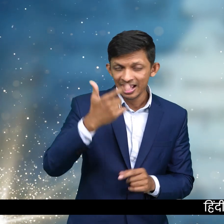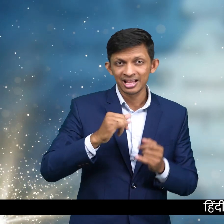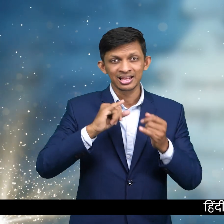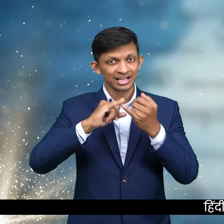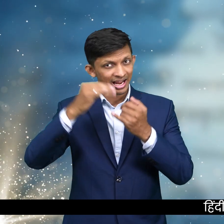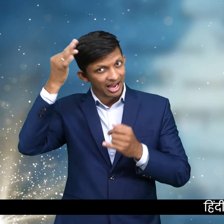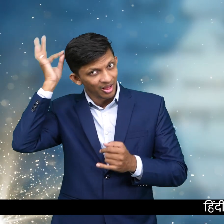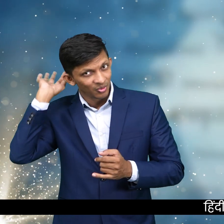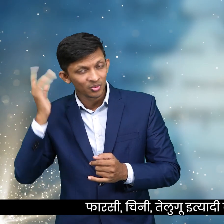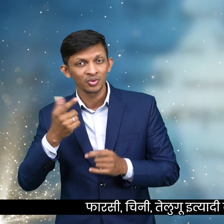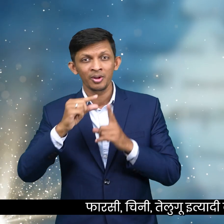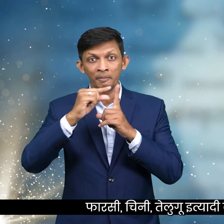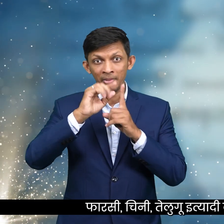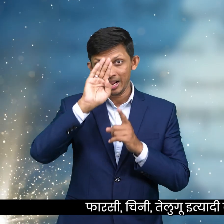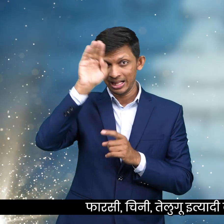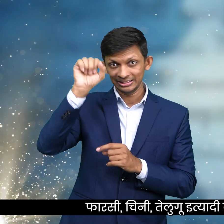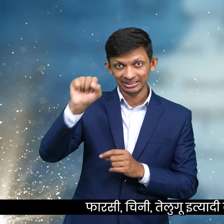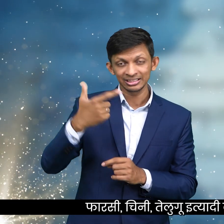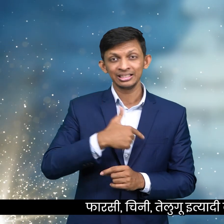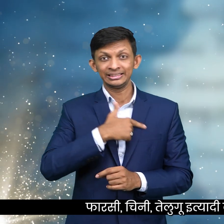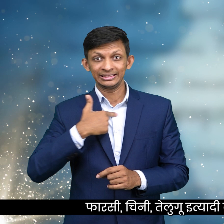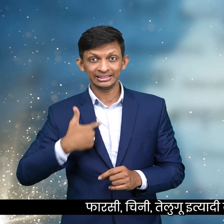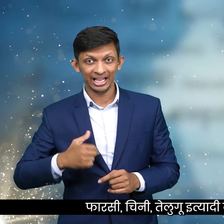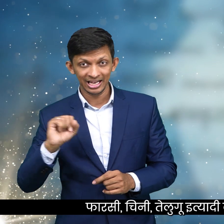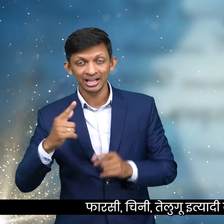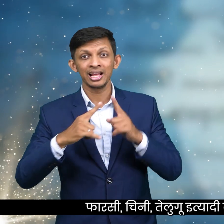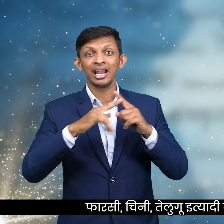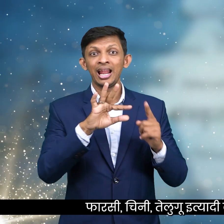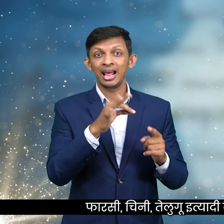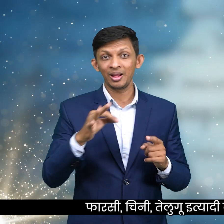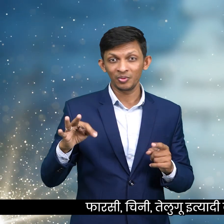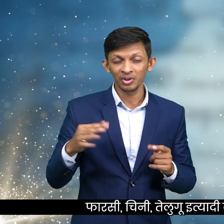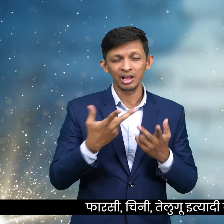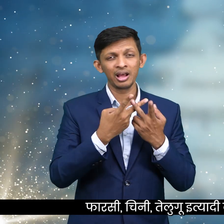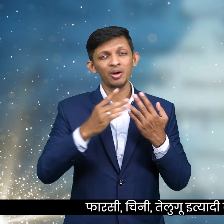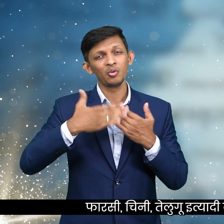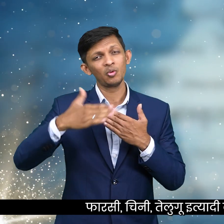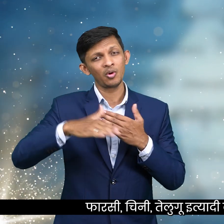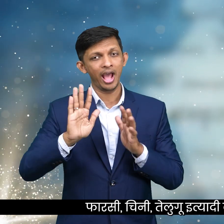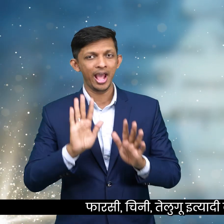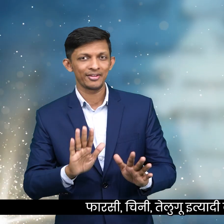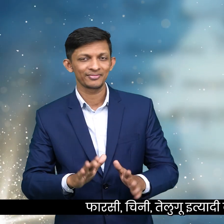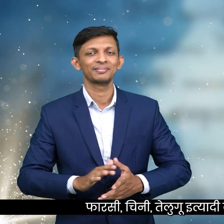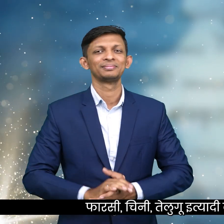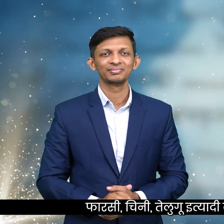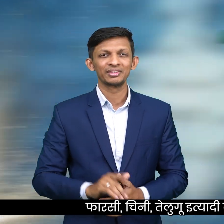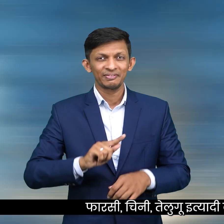हिंदी, संस्कृत, फारसी, चीनी, तेलुगू इत्यादी वेगवेगळ्या भाषा विकसित केल्या.